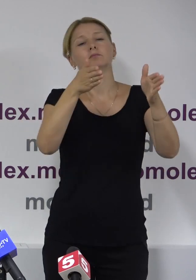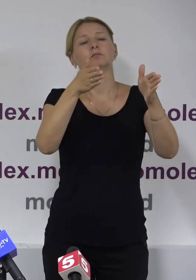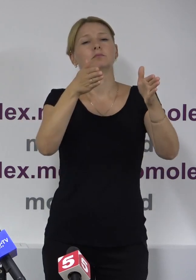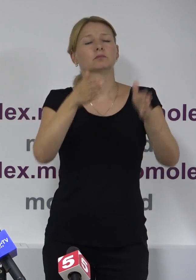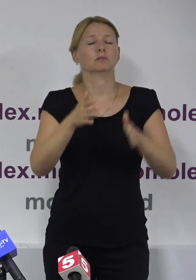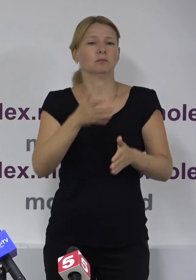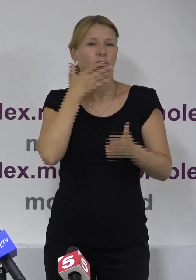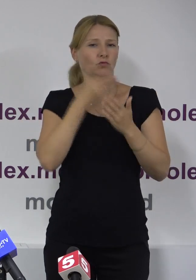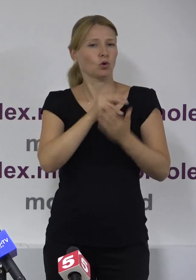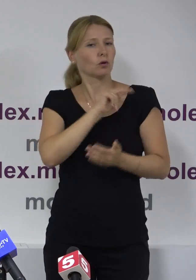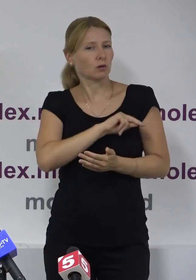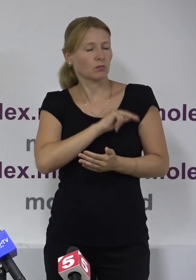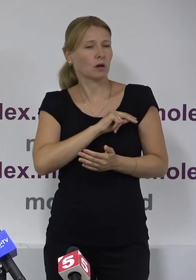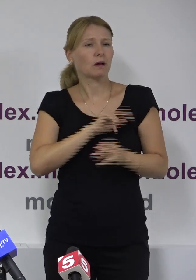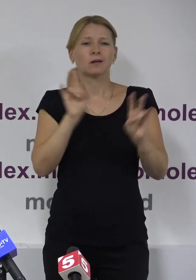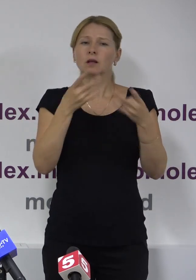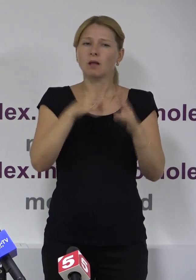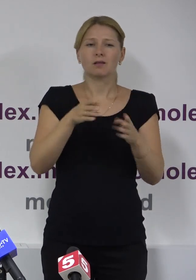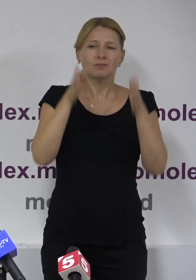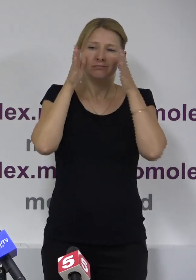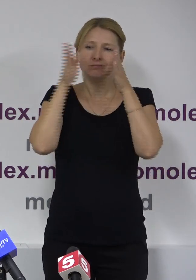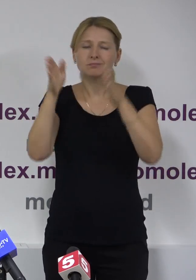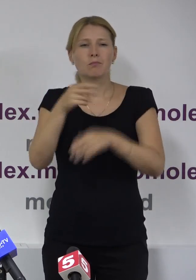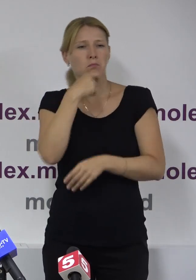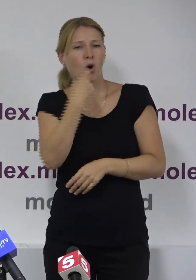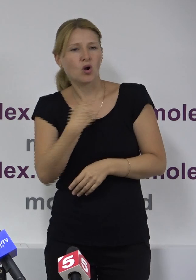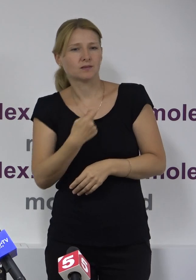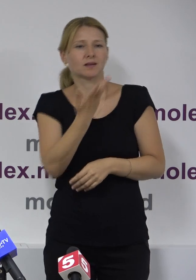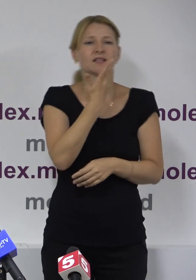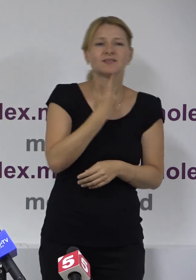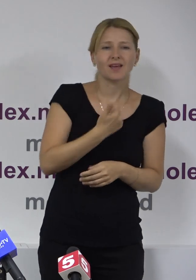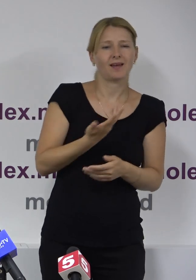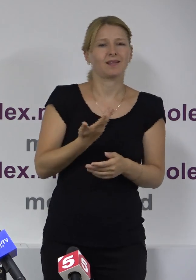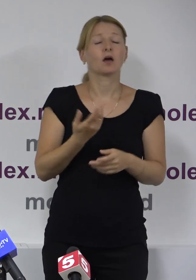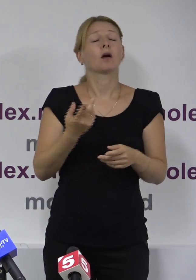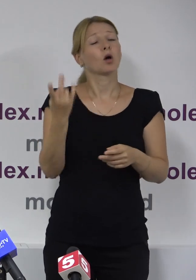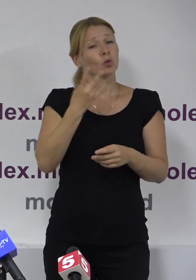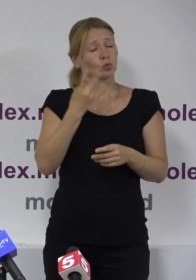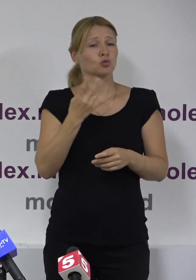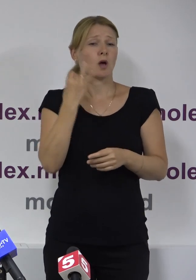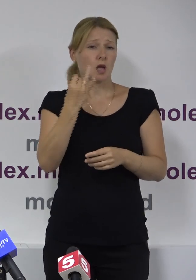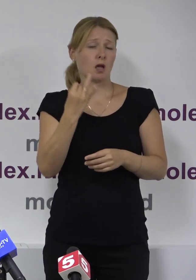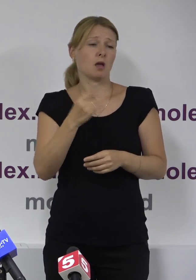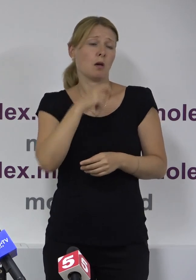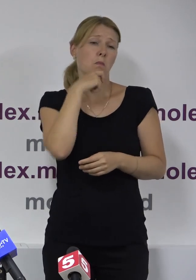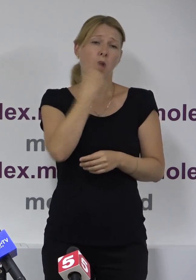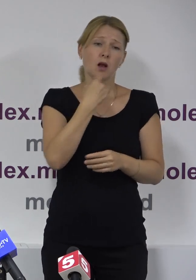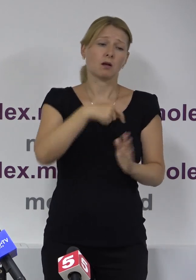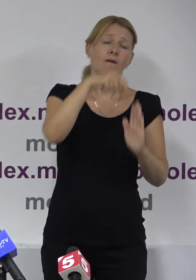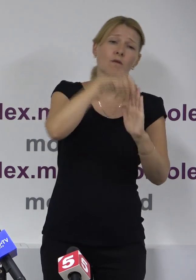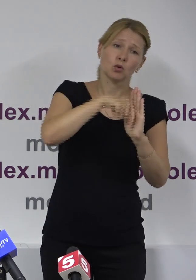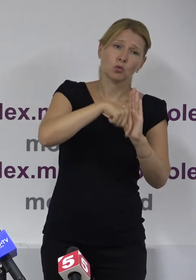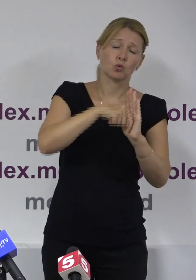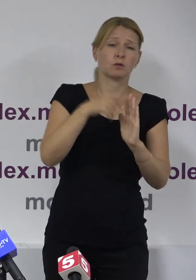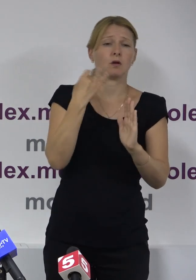pe aspectele geopolitice, nu doar pe aspectele de politică internă, ci și pe cele de politică internă, așa cum am observat, acestea